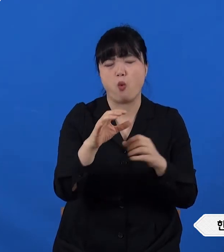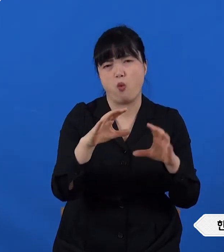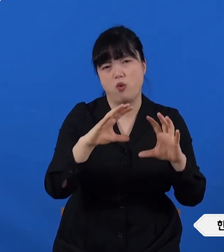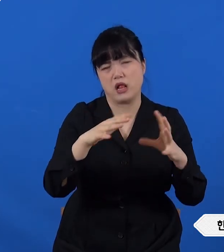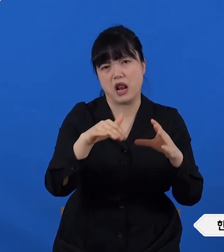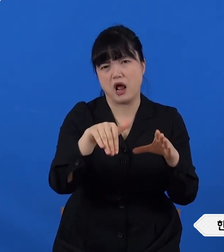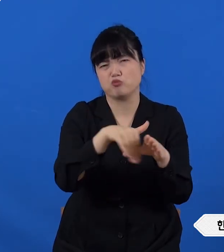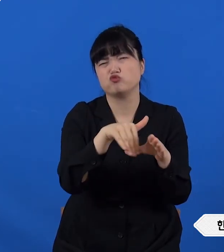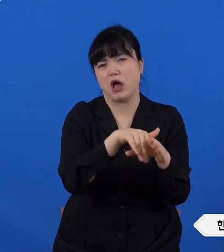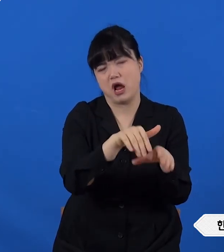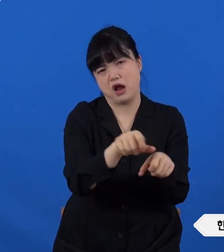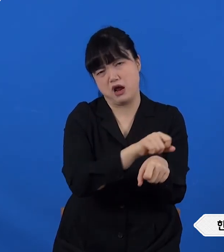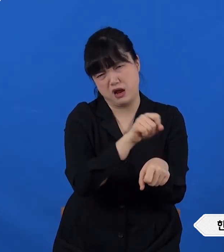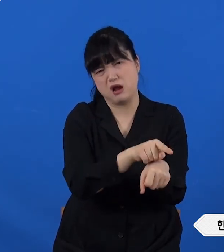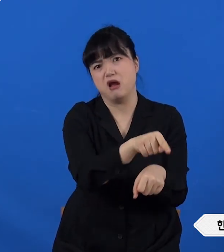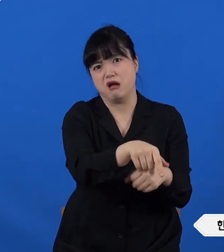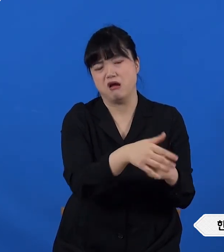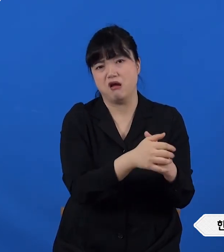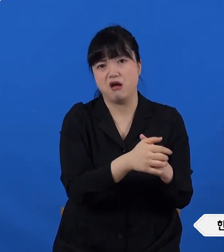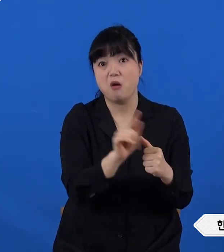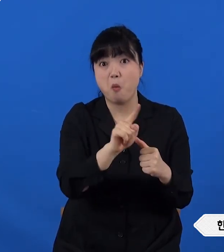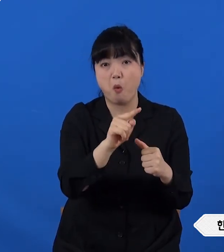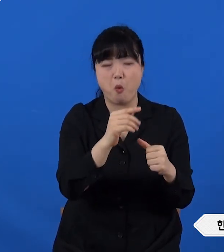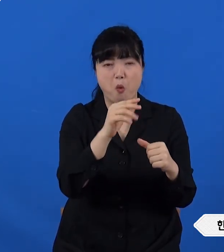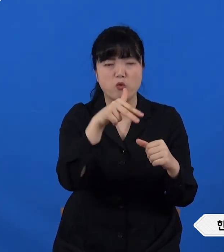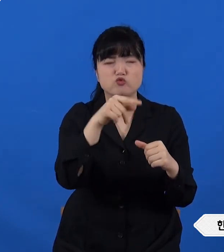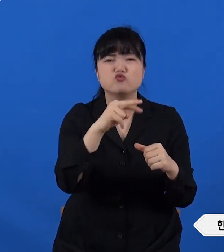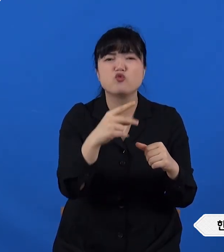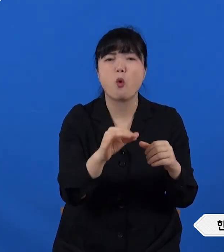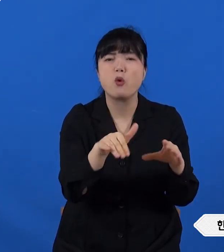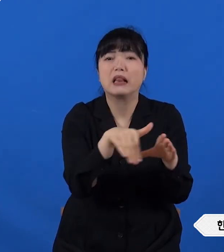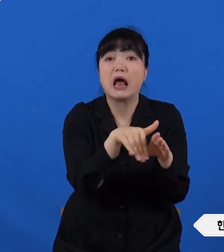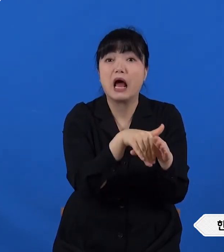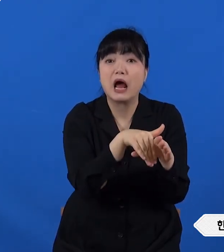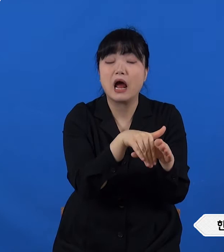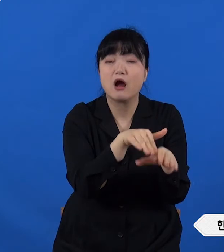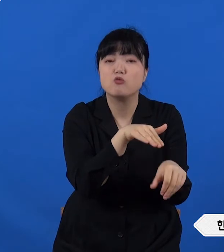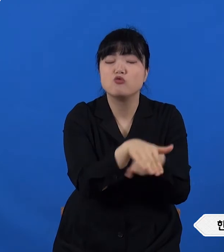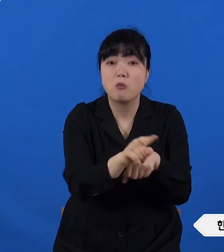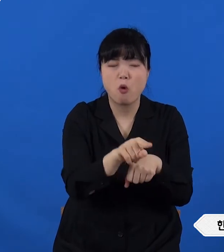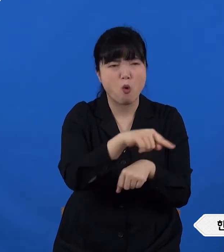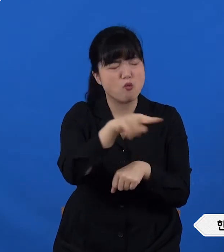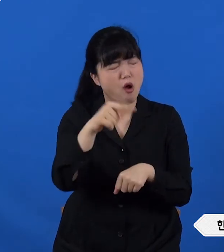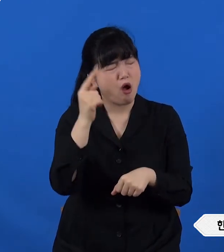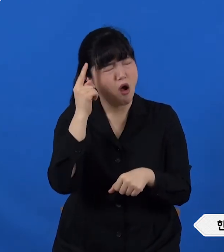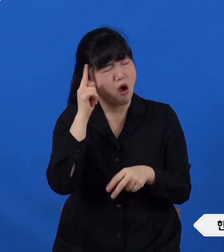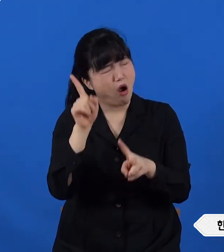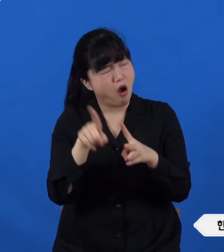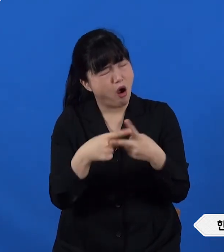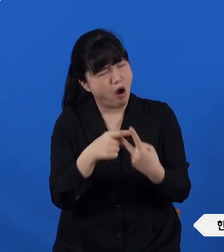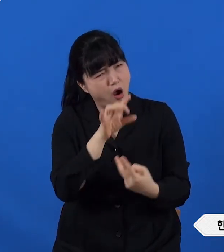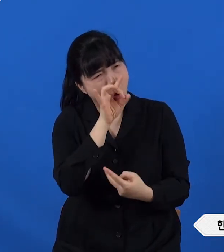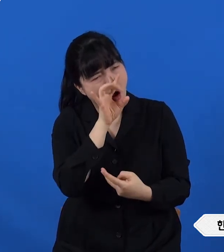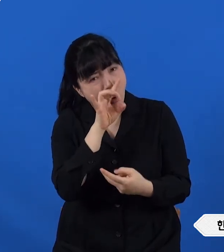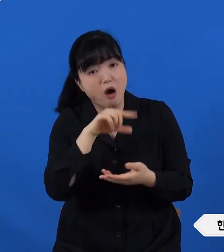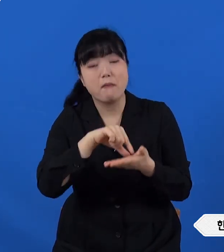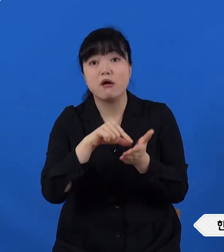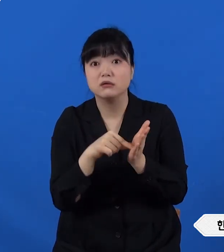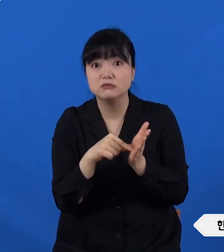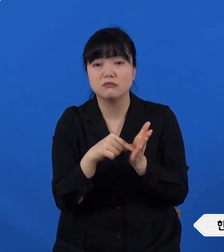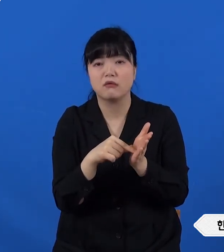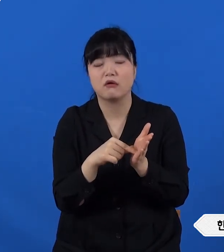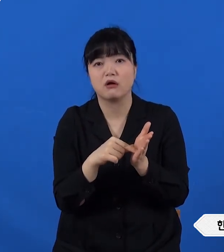독특한 문화 때문입니다. 중동 지방은 우리로서는 도무지 이해가 안 될